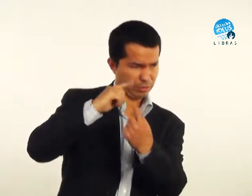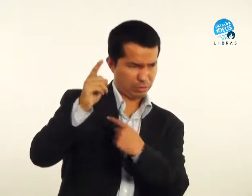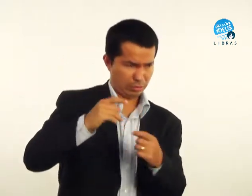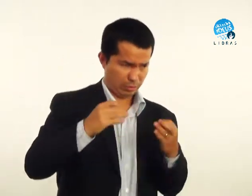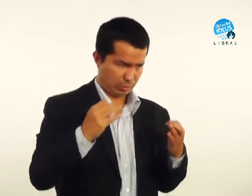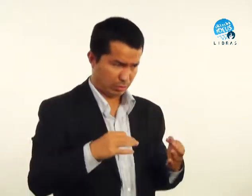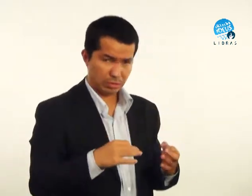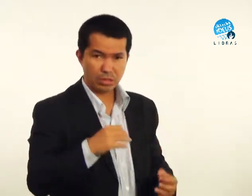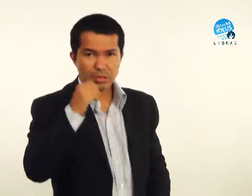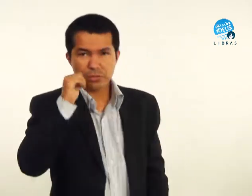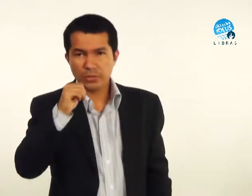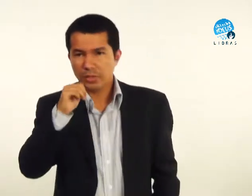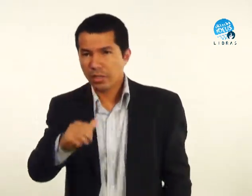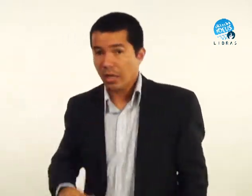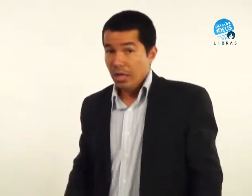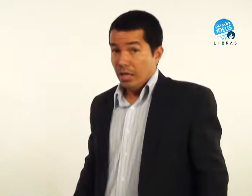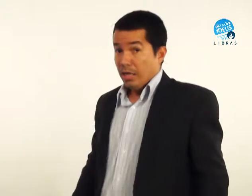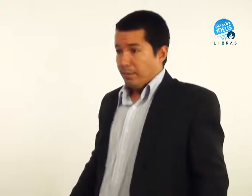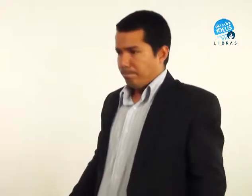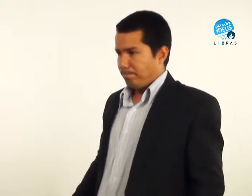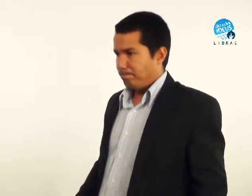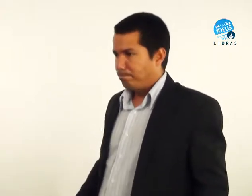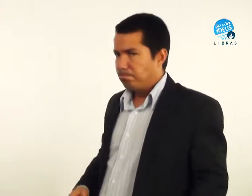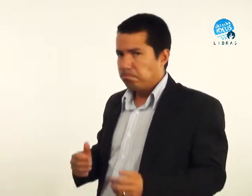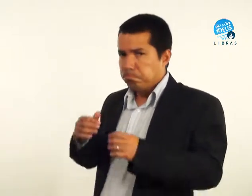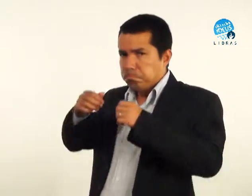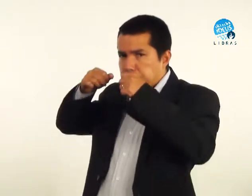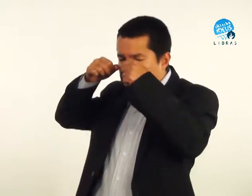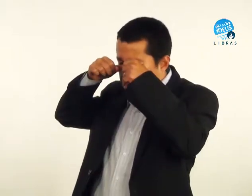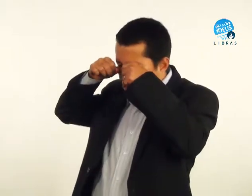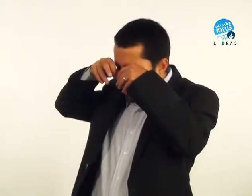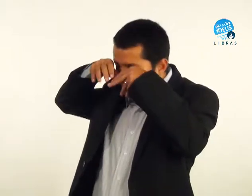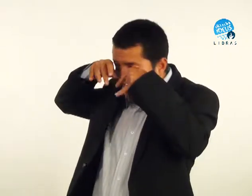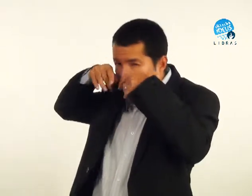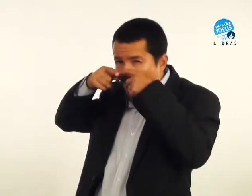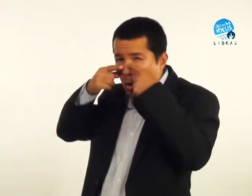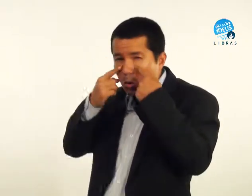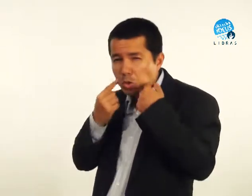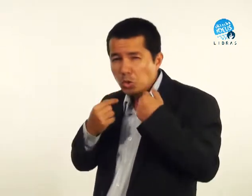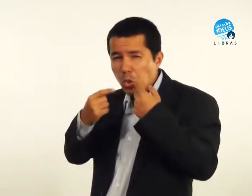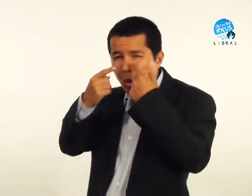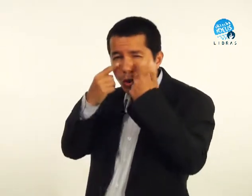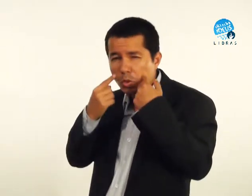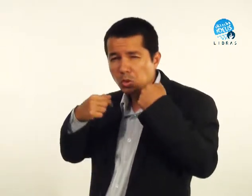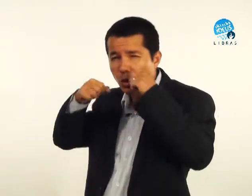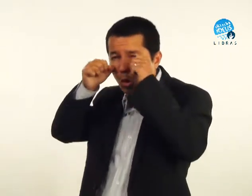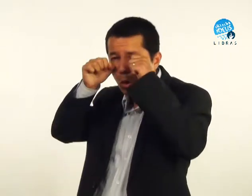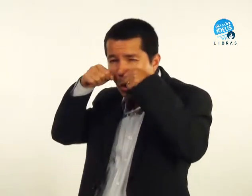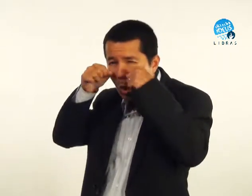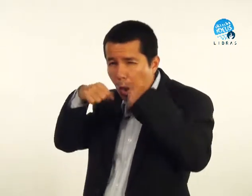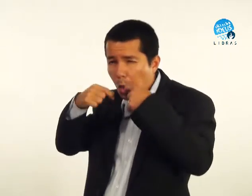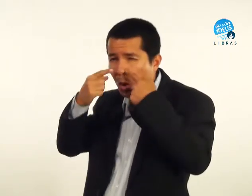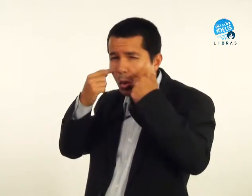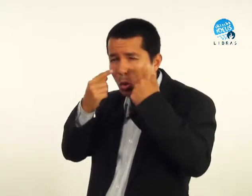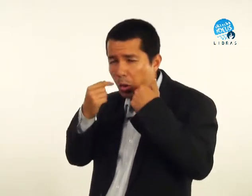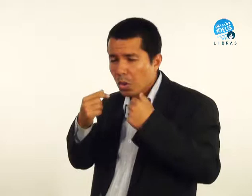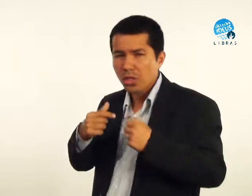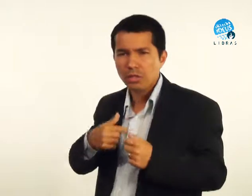você e Deus, como é que vão? E ela engasgou e começou a chorar. E